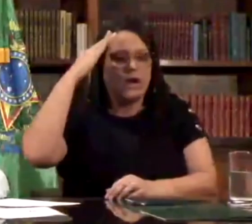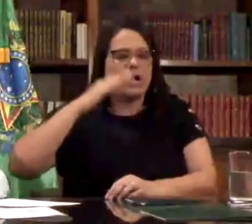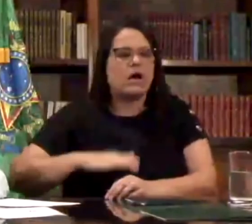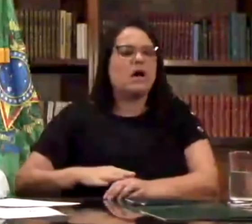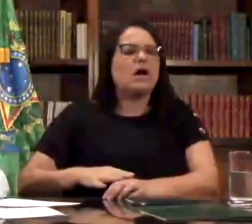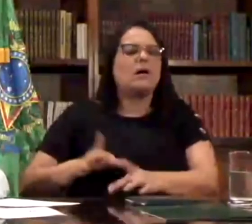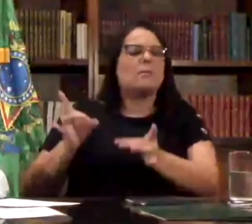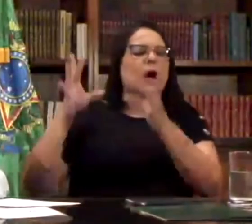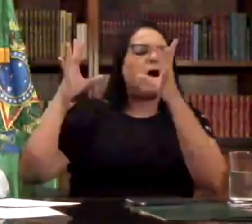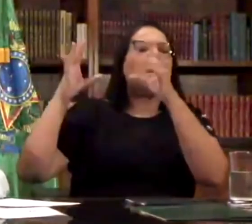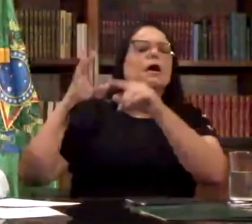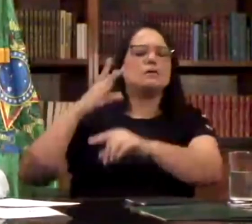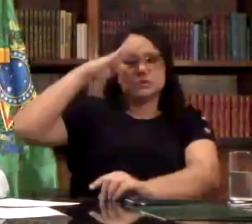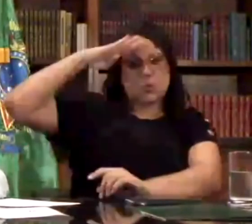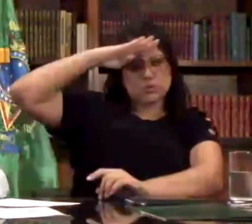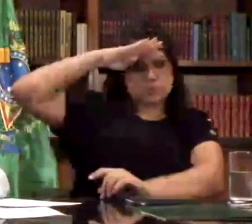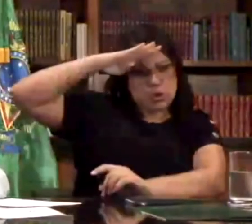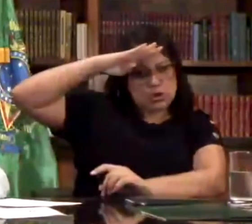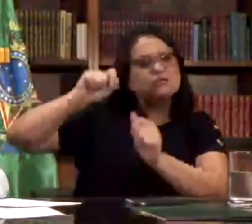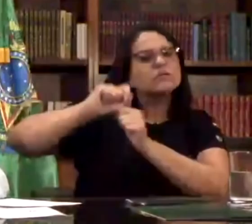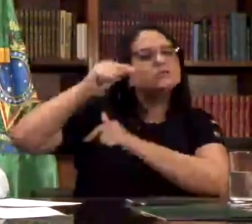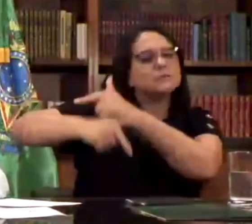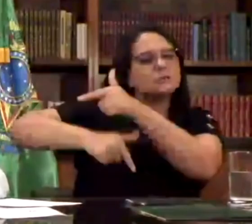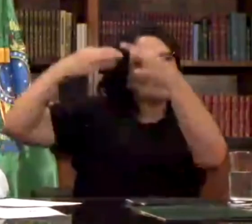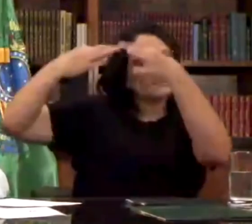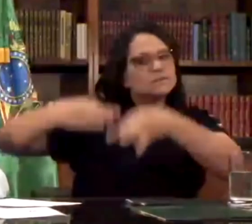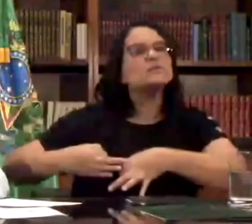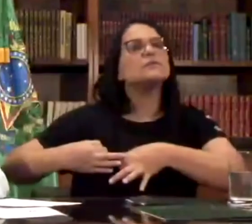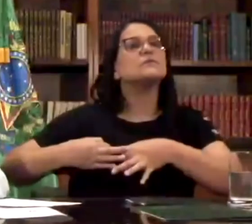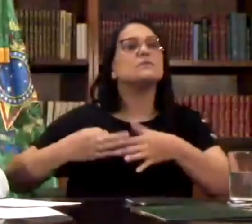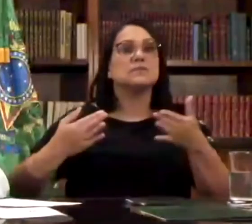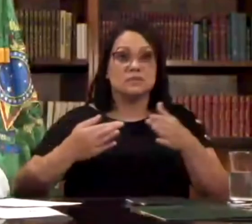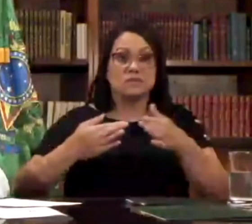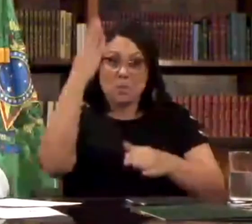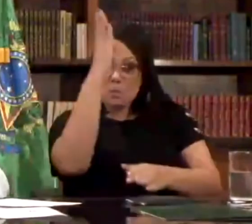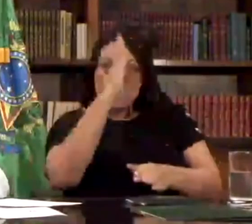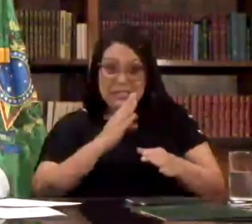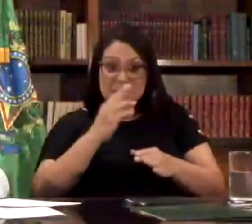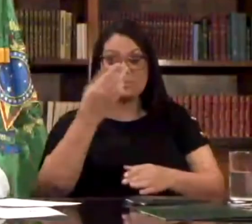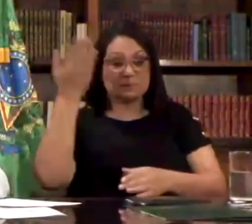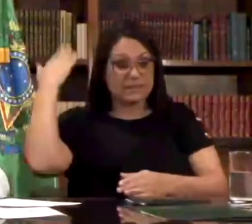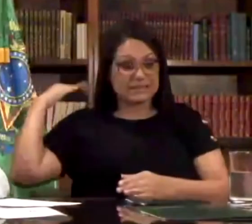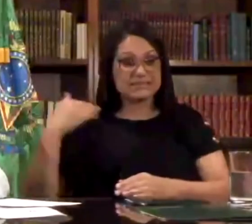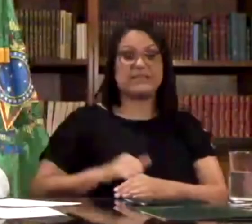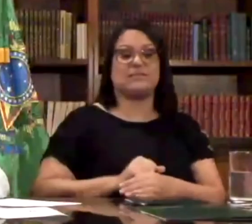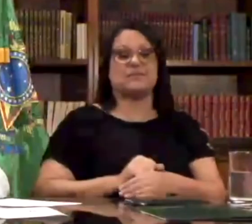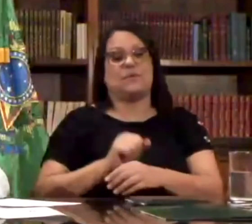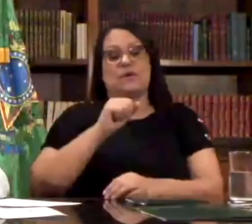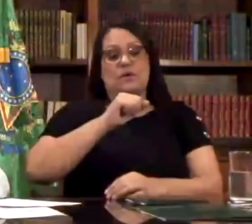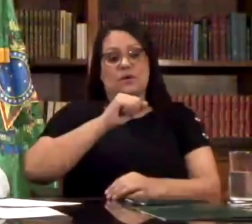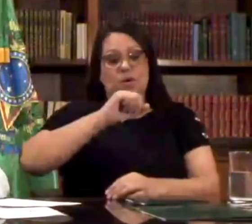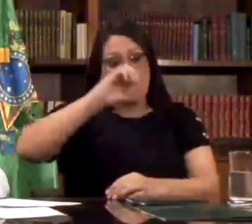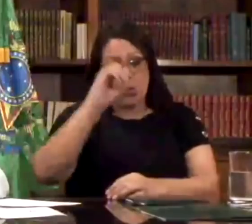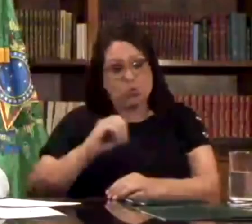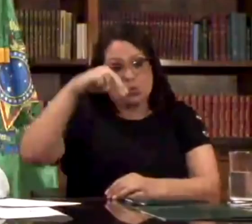fazendo o trabalho certo. O Brasil estava decolando. O último trimestre do ano passado, o nosso crescimento